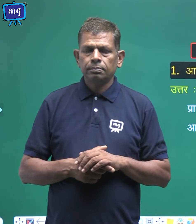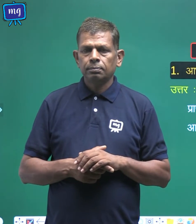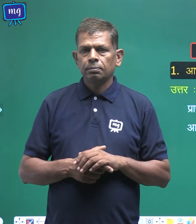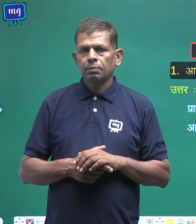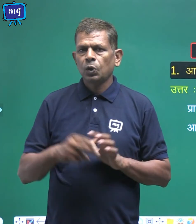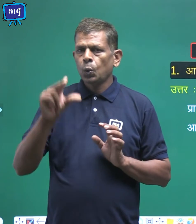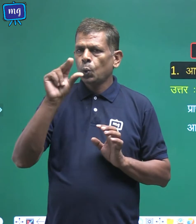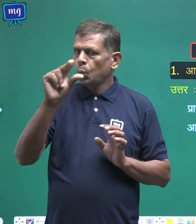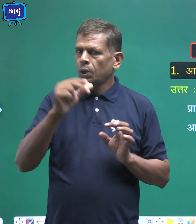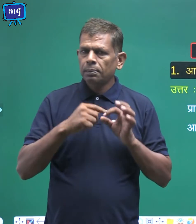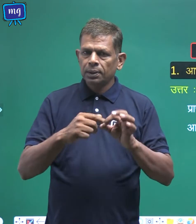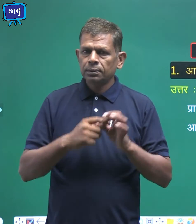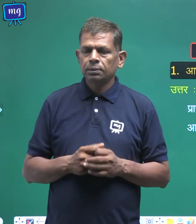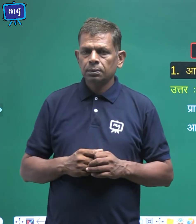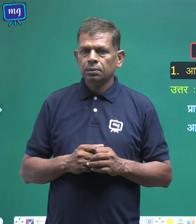लघुत्तरात्मक प्रश्न।